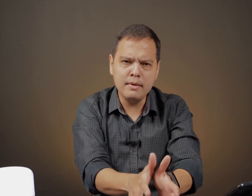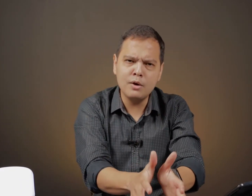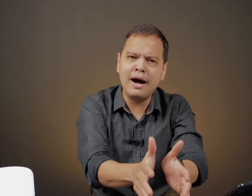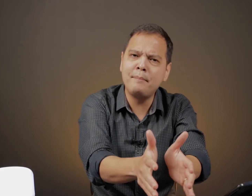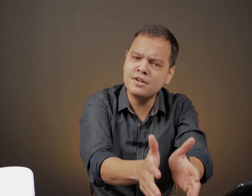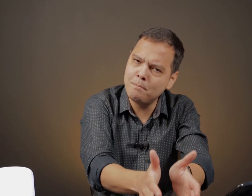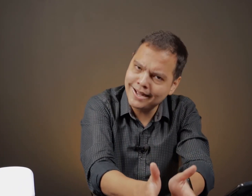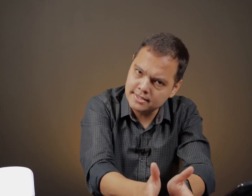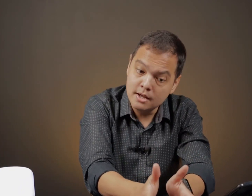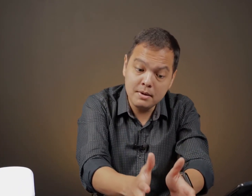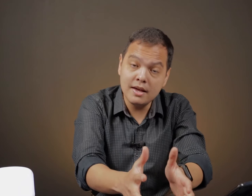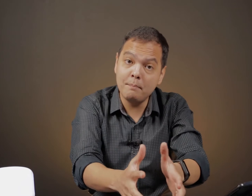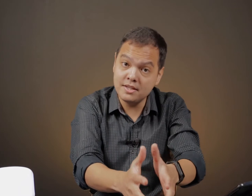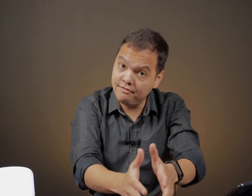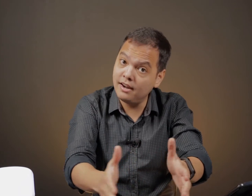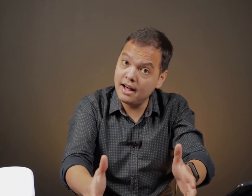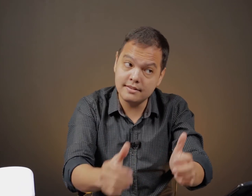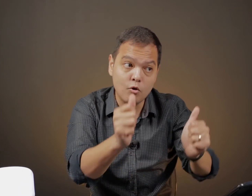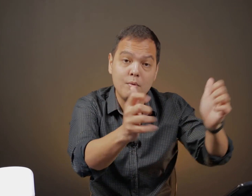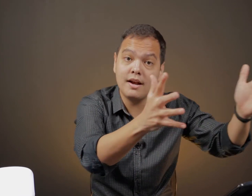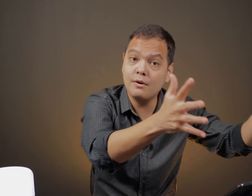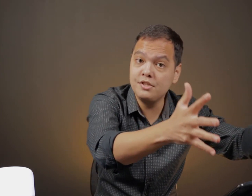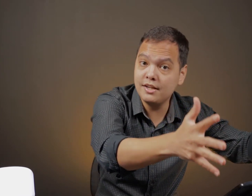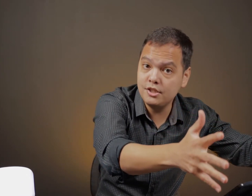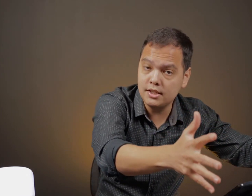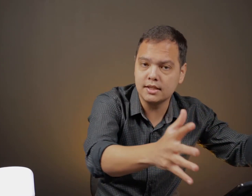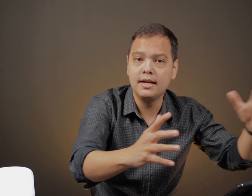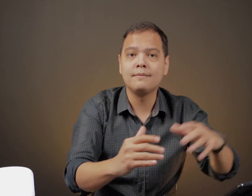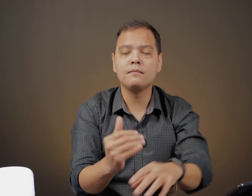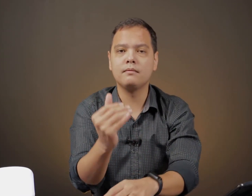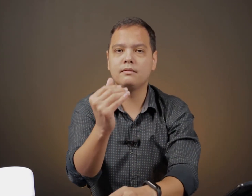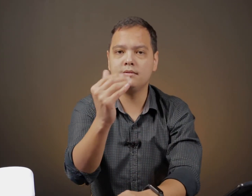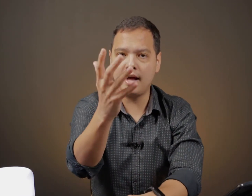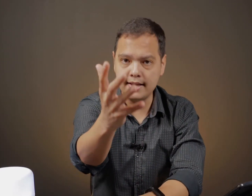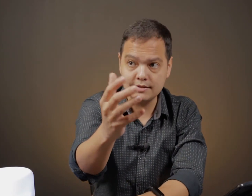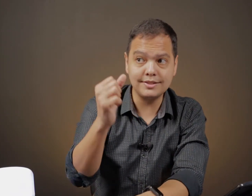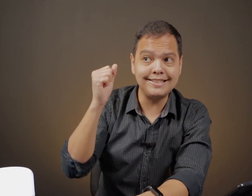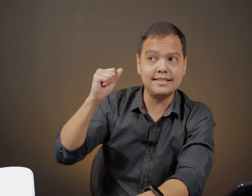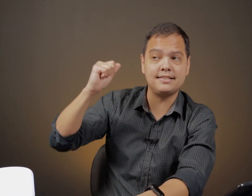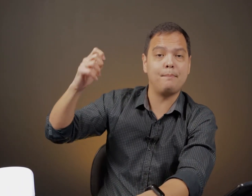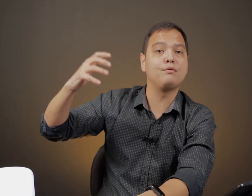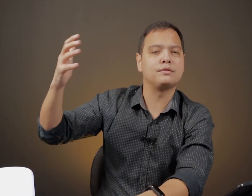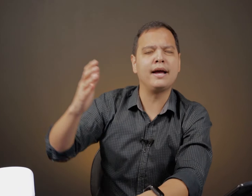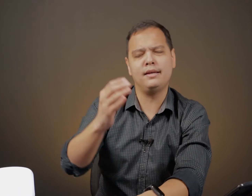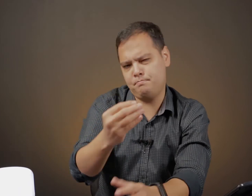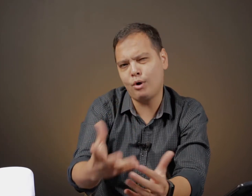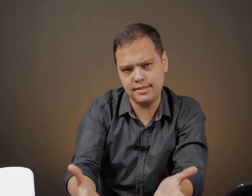Primeiro aprende a base, primeiro aprende a falar, a se comunicar no dia a dia. Aí, se você quiser se aprofundar, e pode ser que